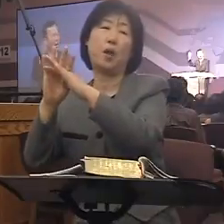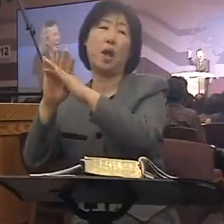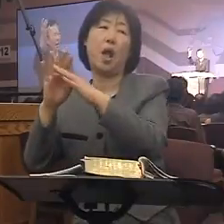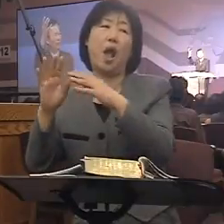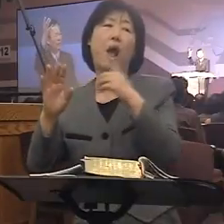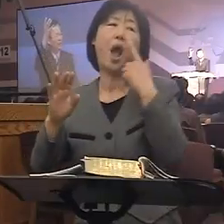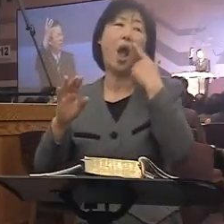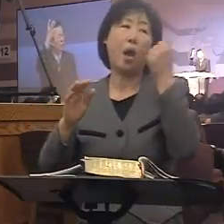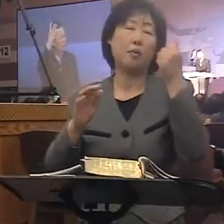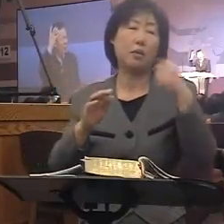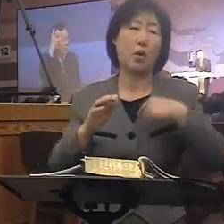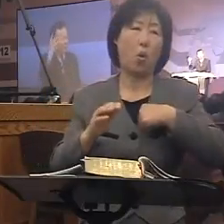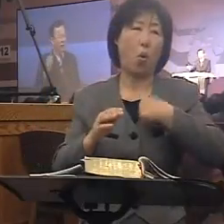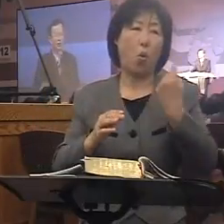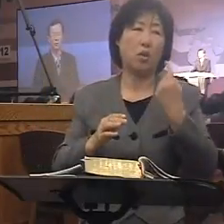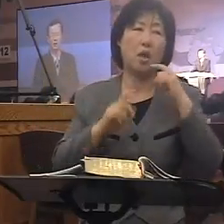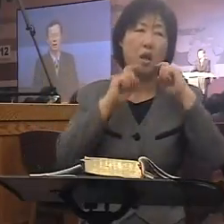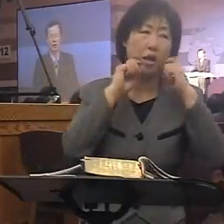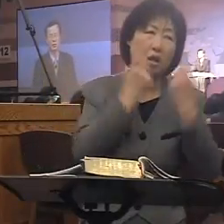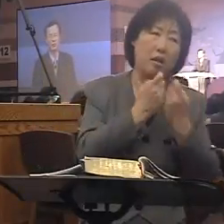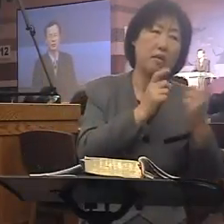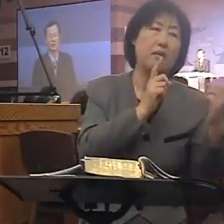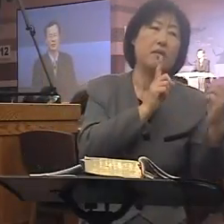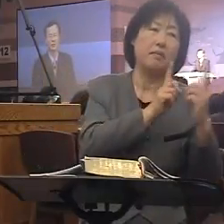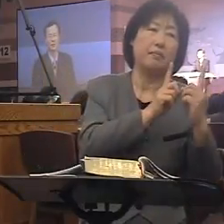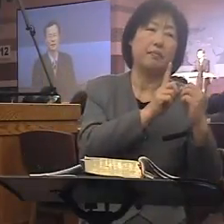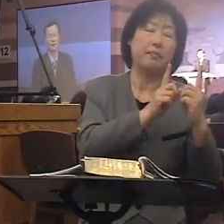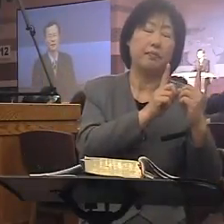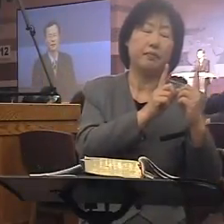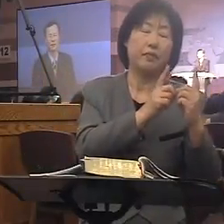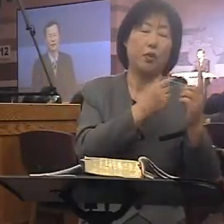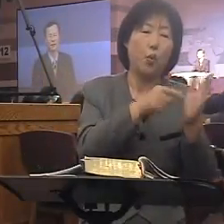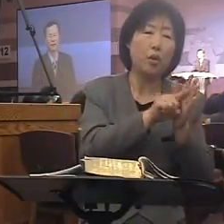자리에서 아버지의 퍼스펙티브를 얻기 위해 사라졌습니다.